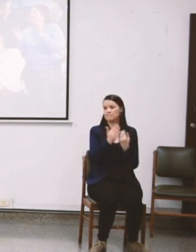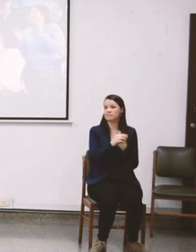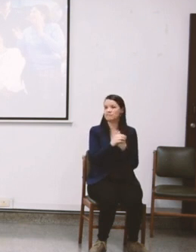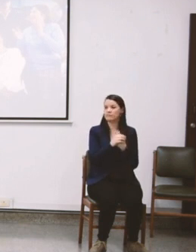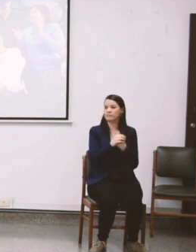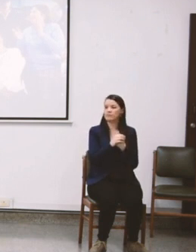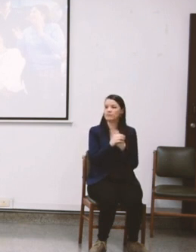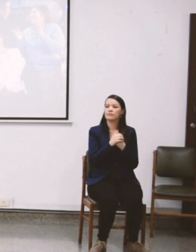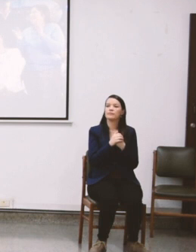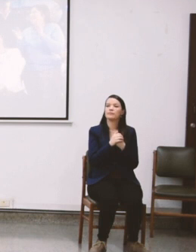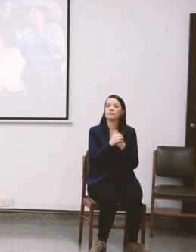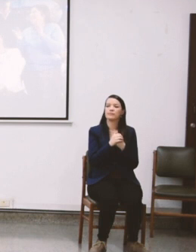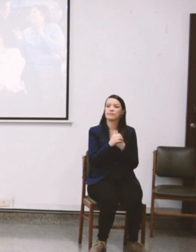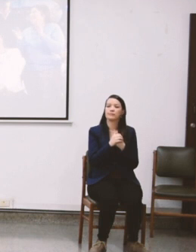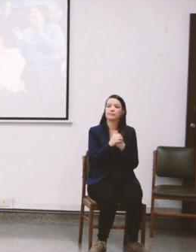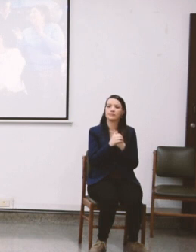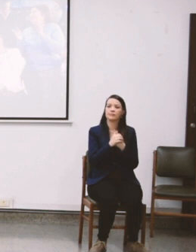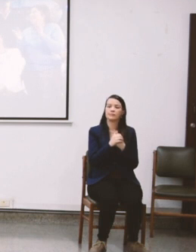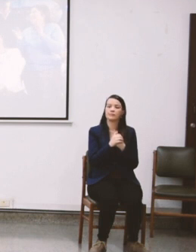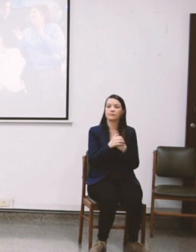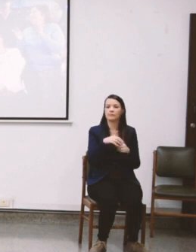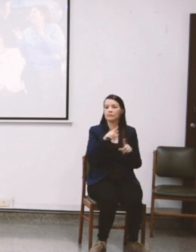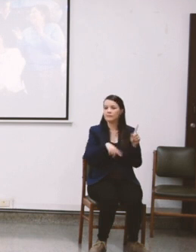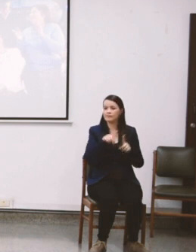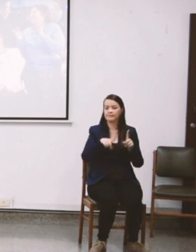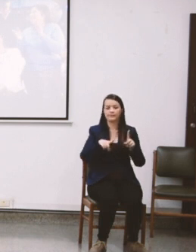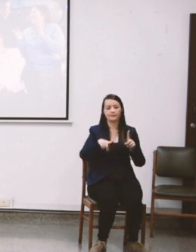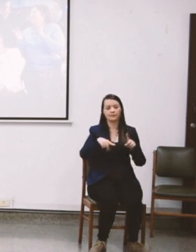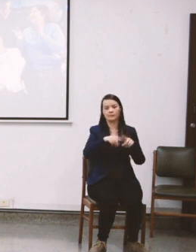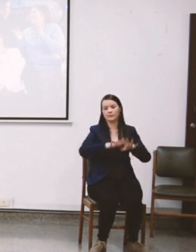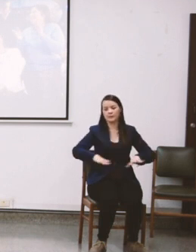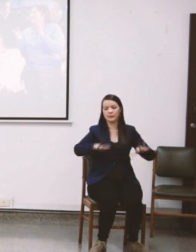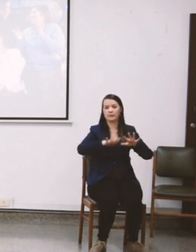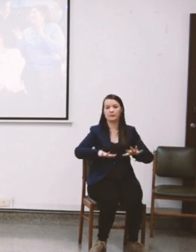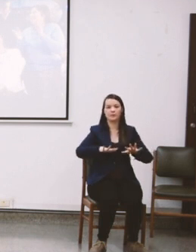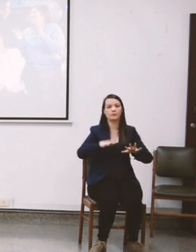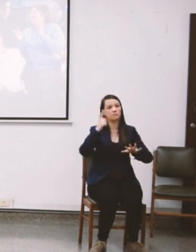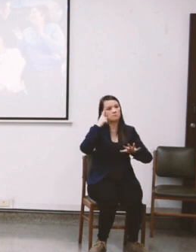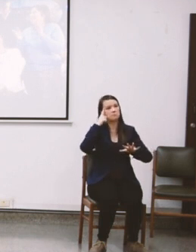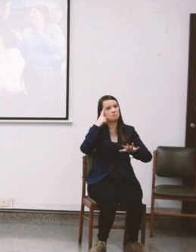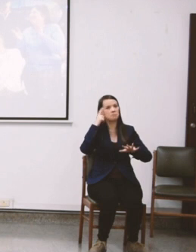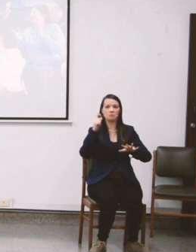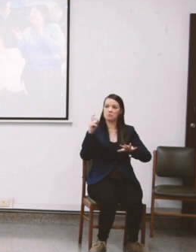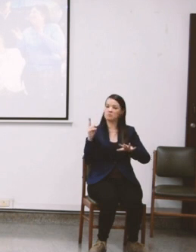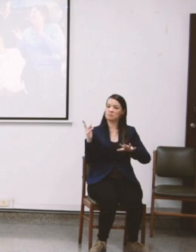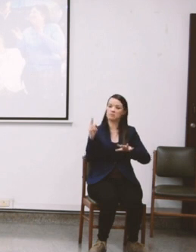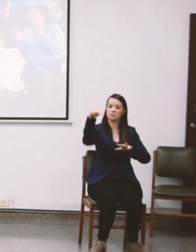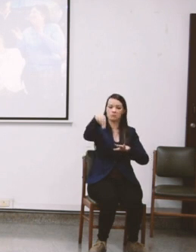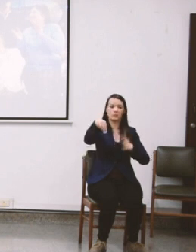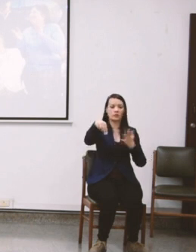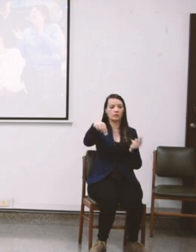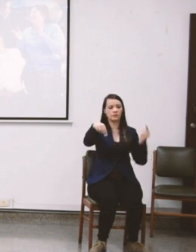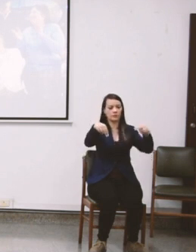que de todas maneras hay unos espacios en los que seguimos pensándonos los lugares para el otro, ¿cierto? Y a